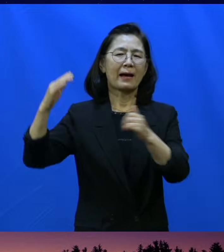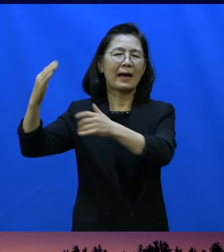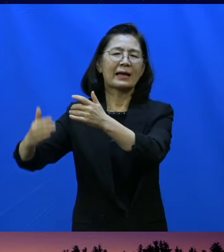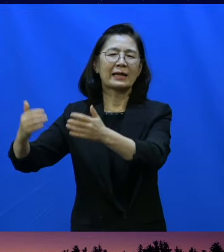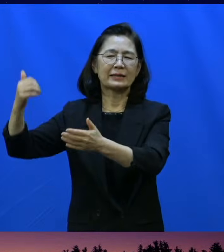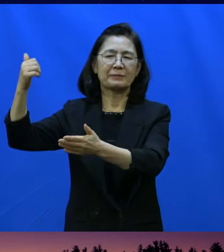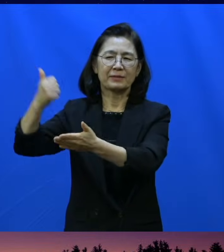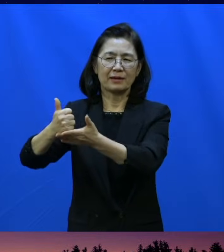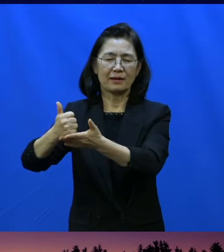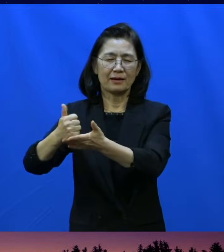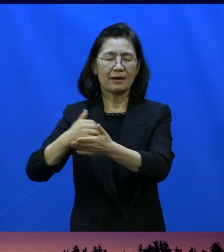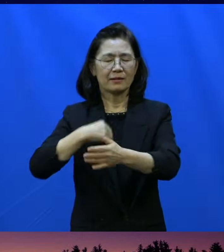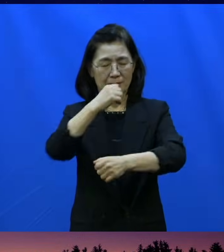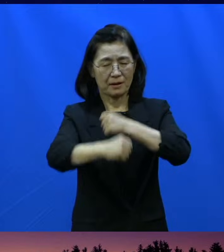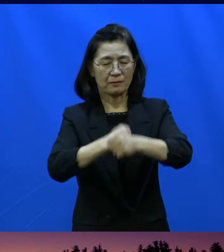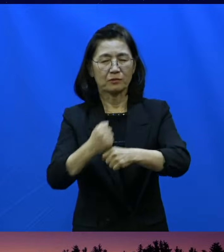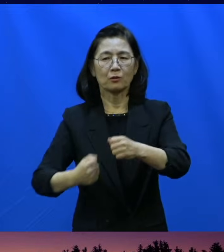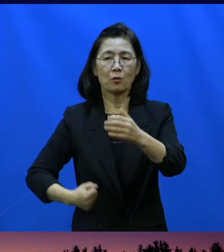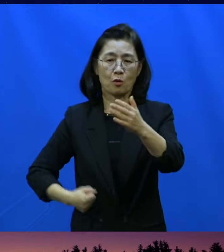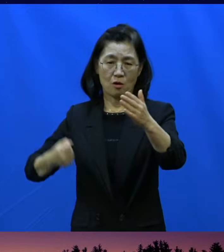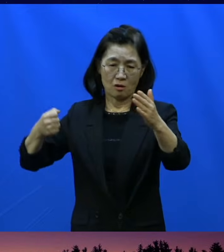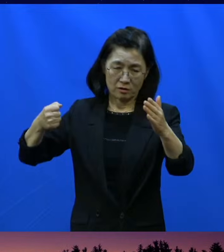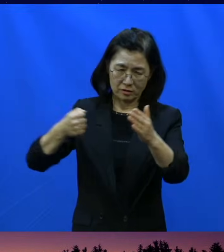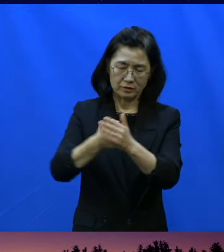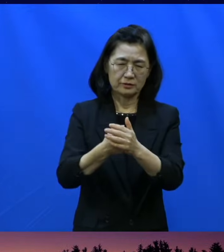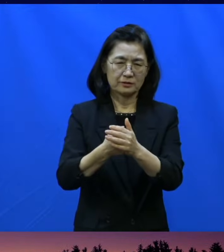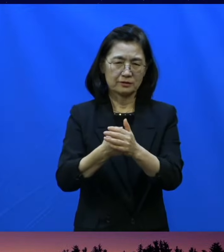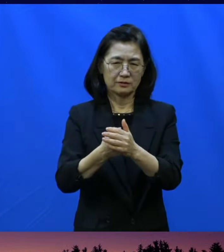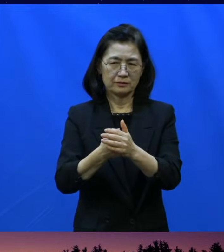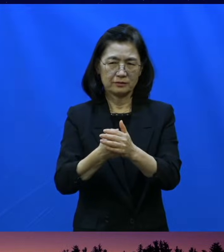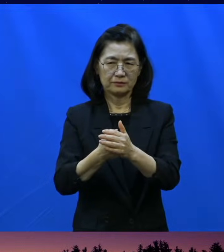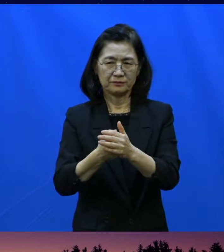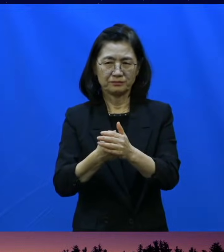내가 마음대로 결정해요. 막 결정을 내가 마음대로 하더라고.